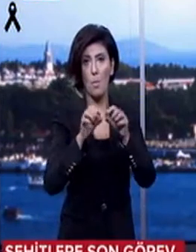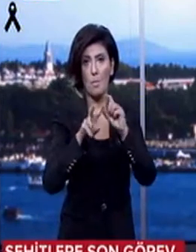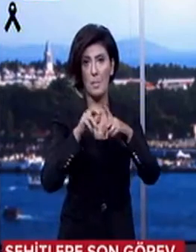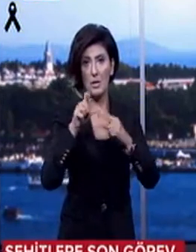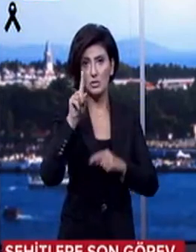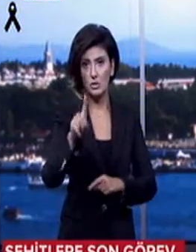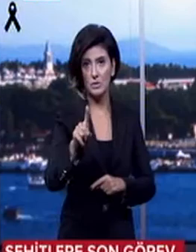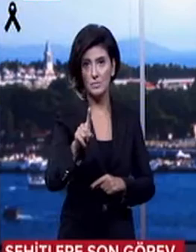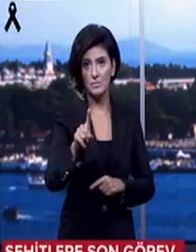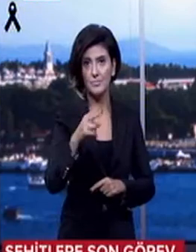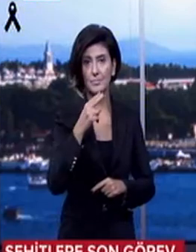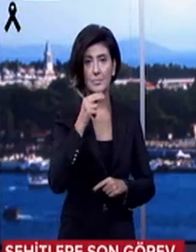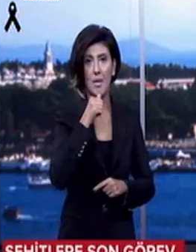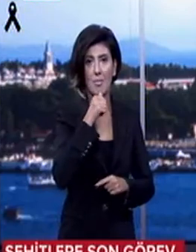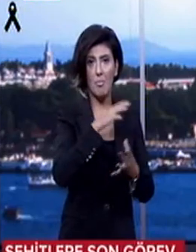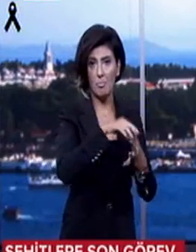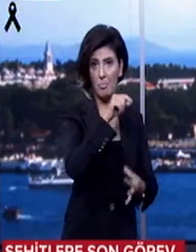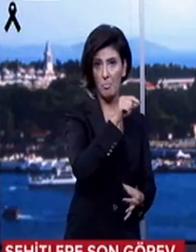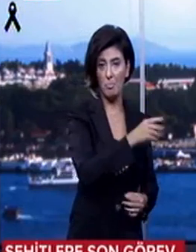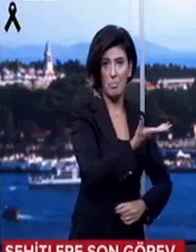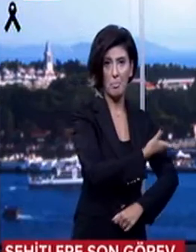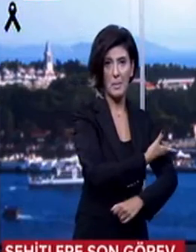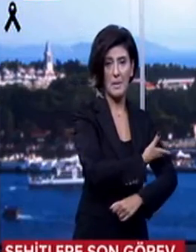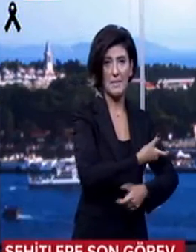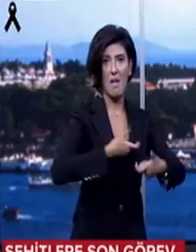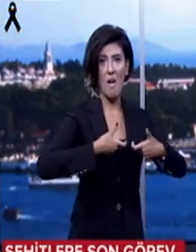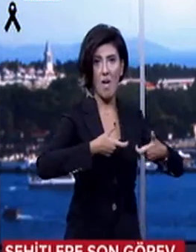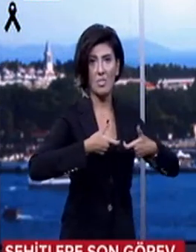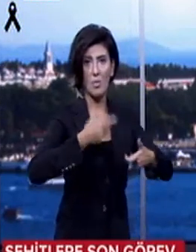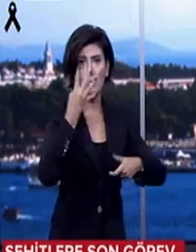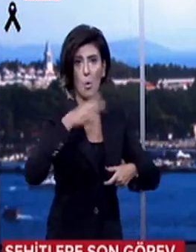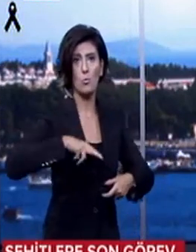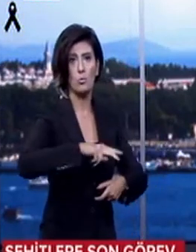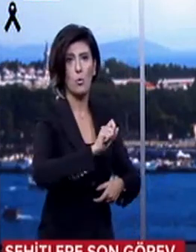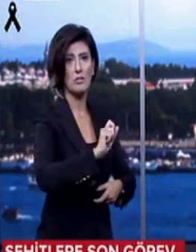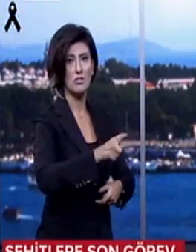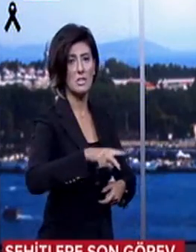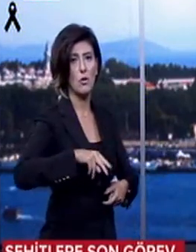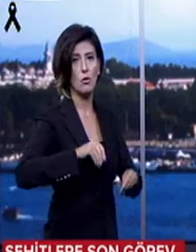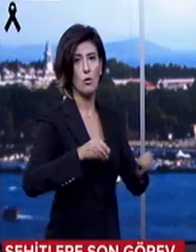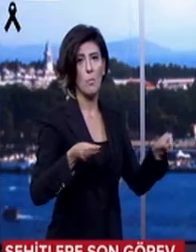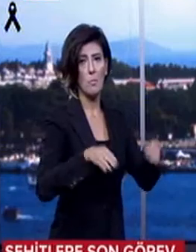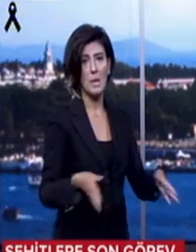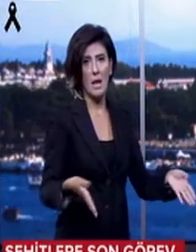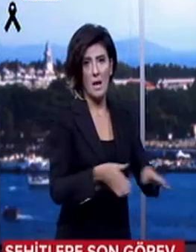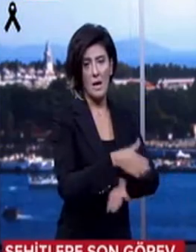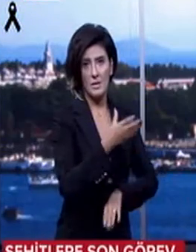onbaşı Doğan Akgöbek memleketi Hatay'ın Dörtyol ilçesinde toprağa